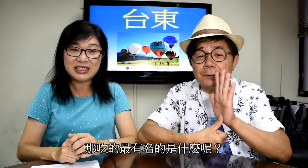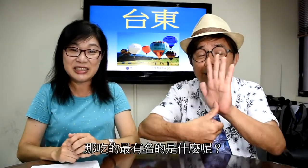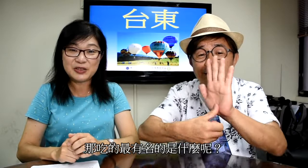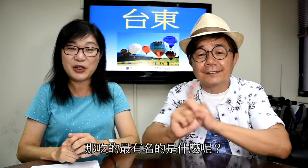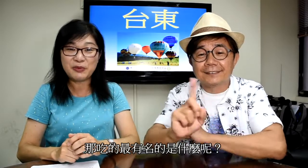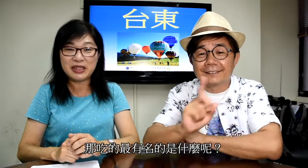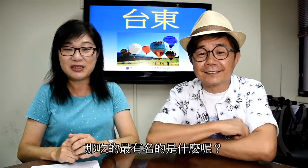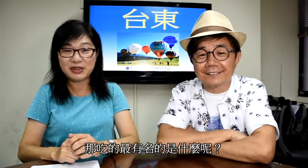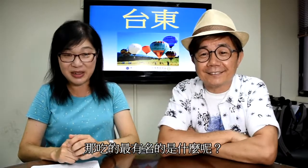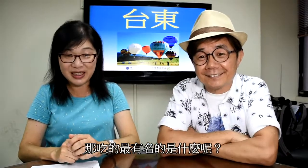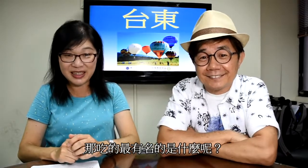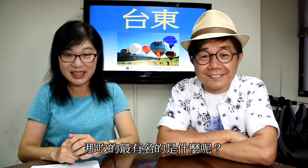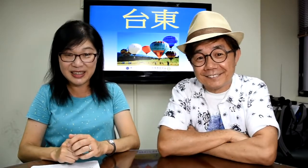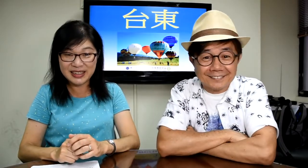的最有名的是什么呢？